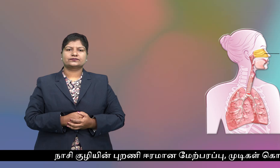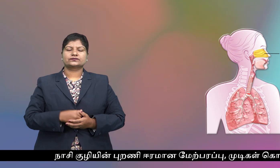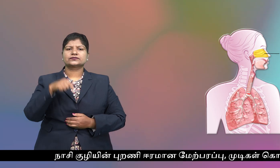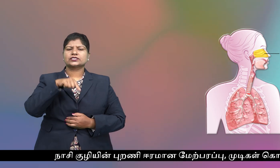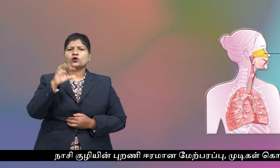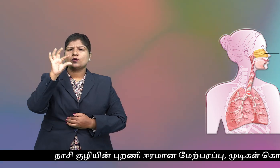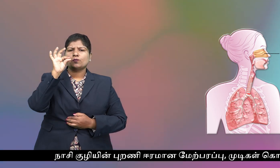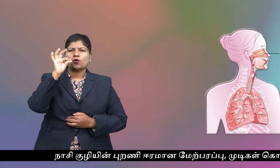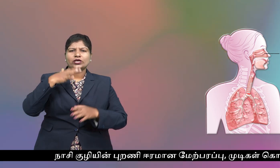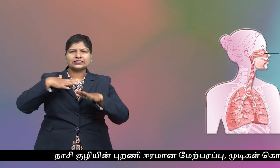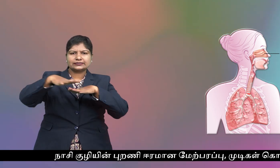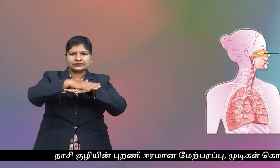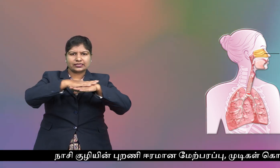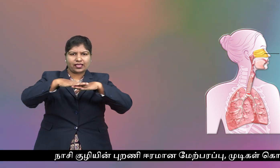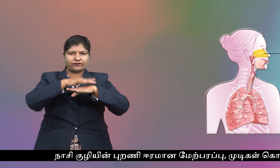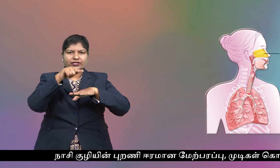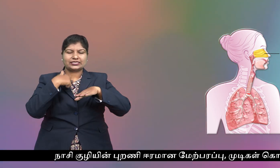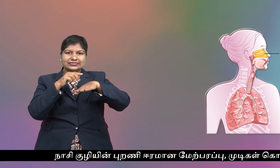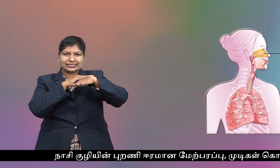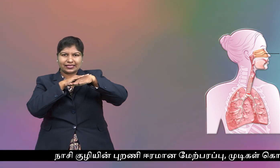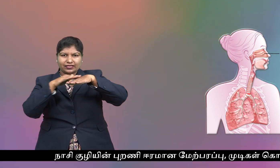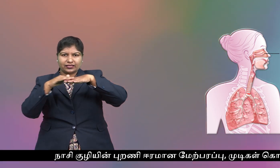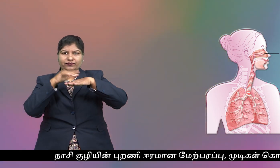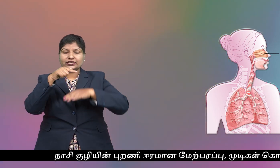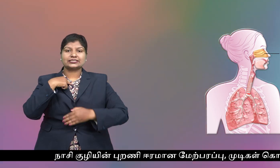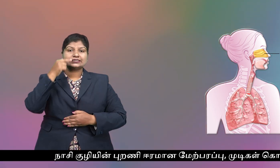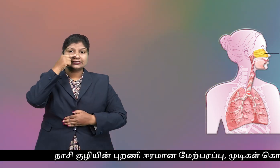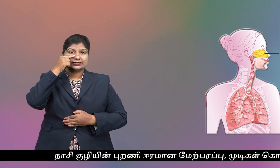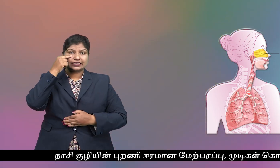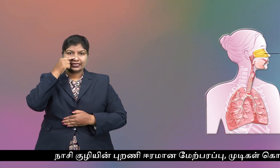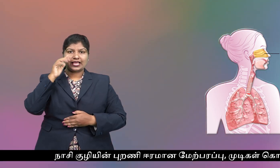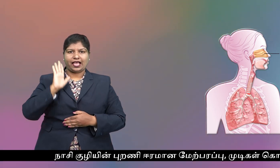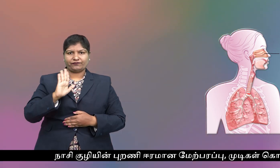நாசிக்குழியின் புறணி ஈரமான மேற்பரப்பு முடிகள் கொண்டிருக்கும்